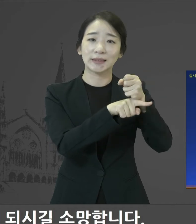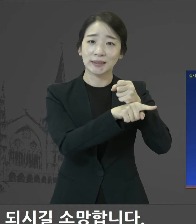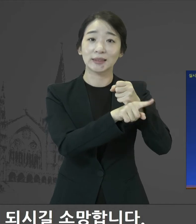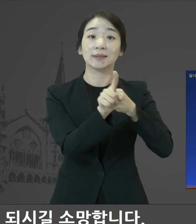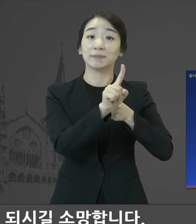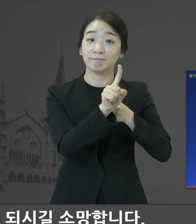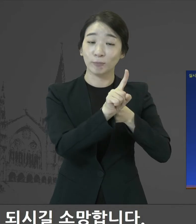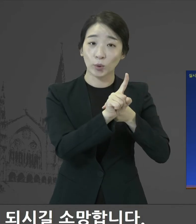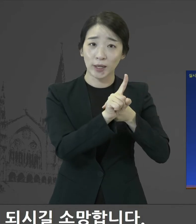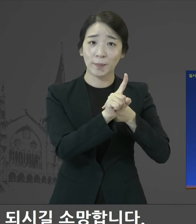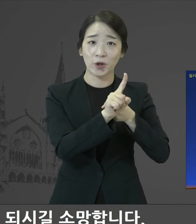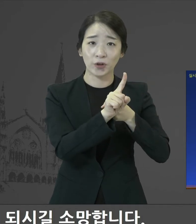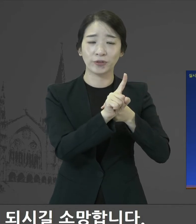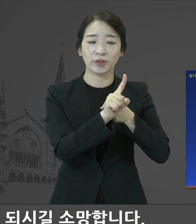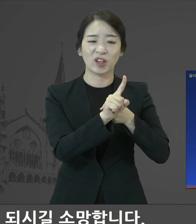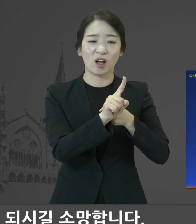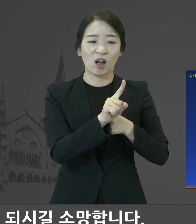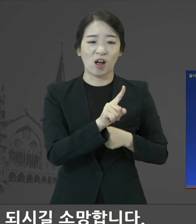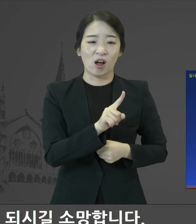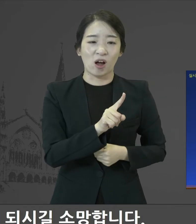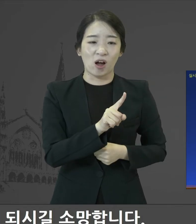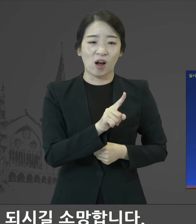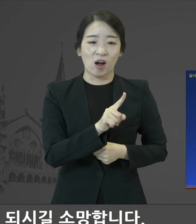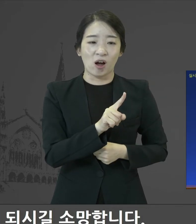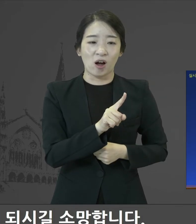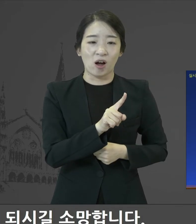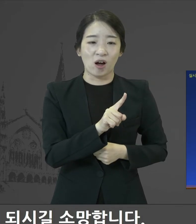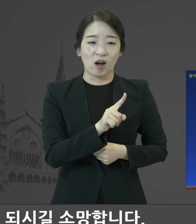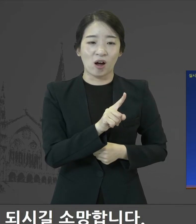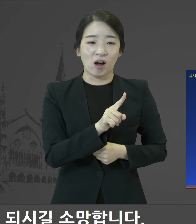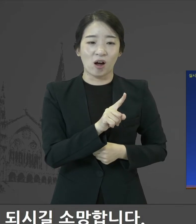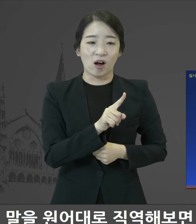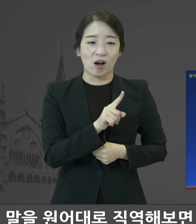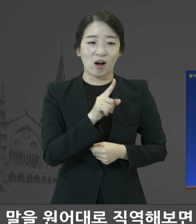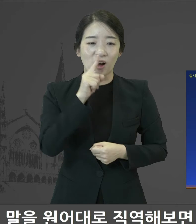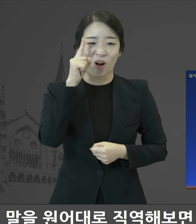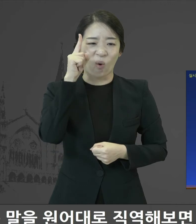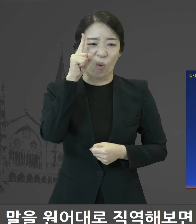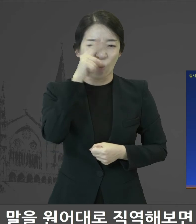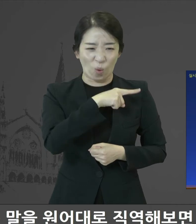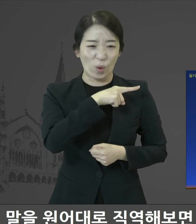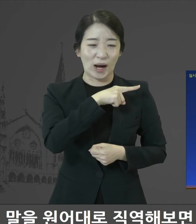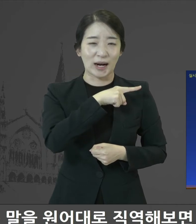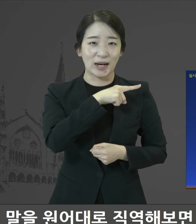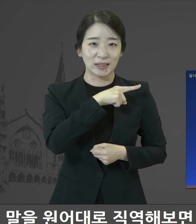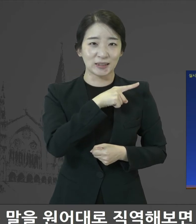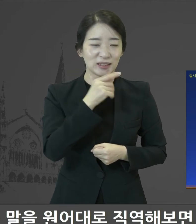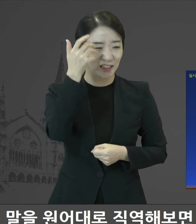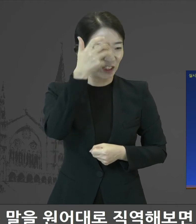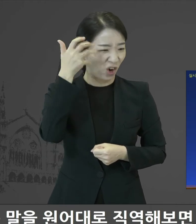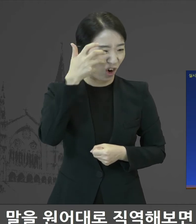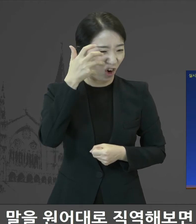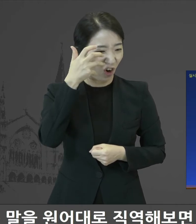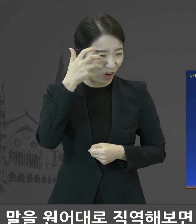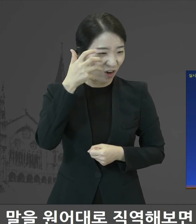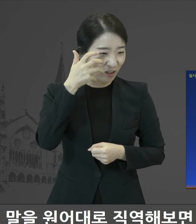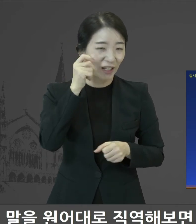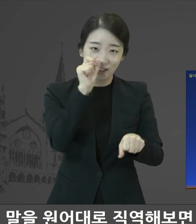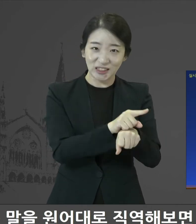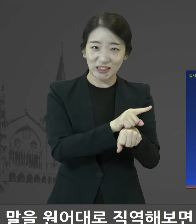되냐면요, 고약한 영의 기질입니다. 고약한 영의 기질. 영어는 이렇게 번역되더라고요.